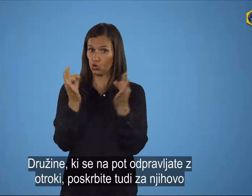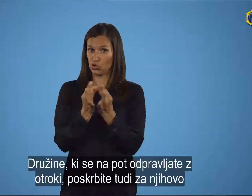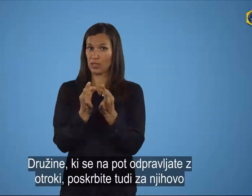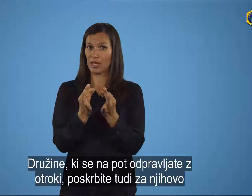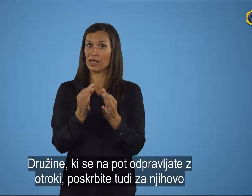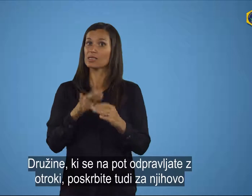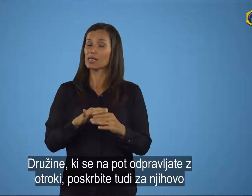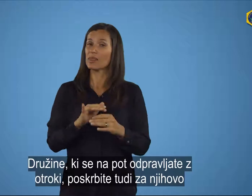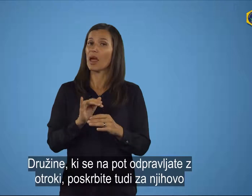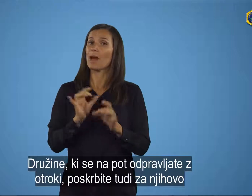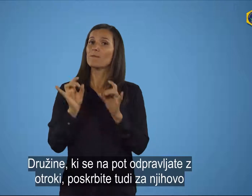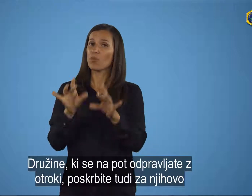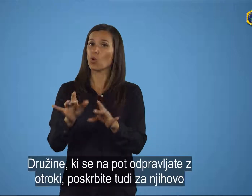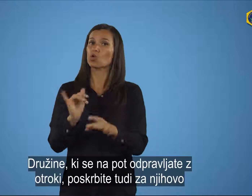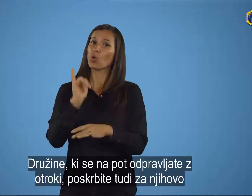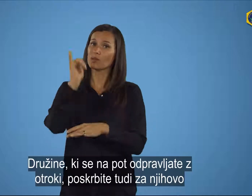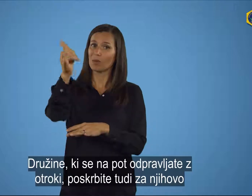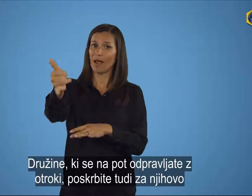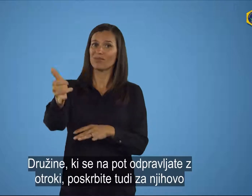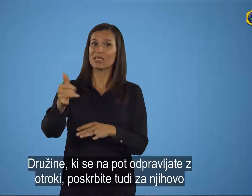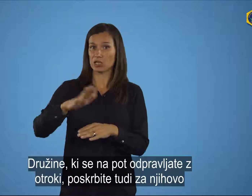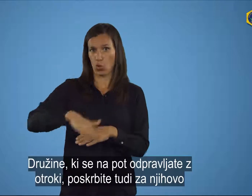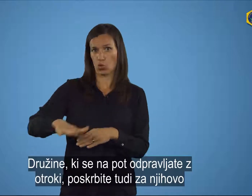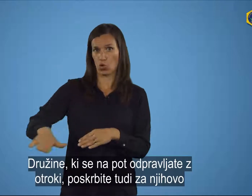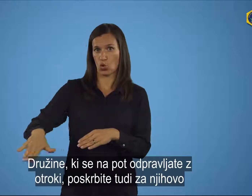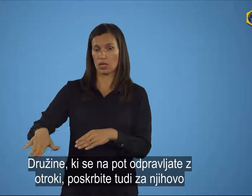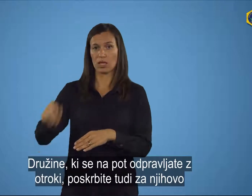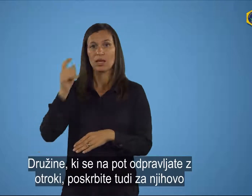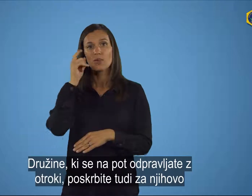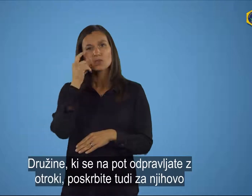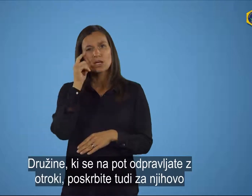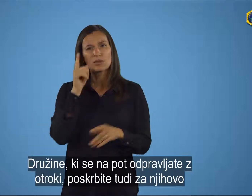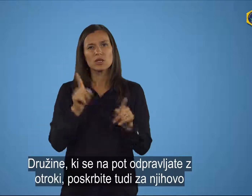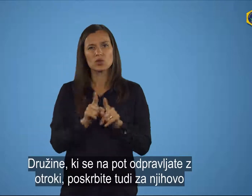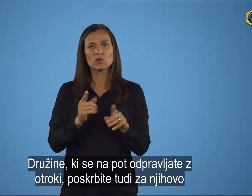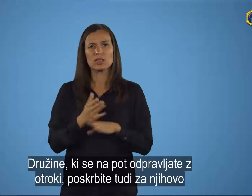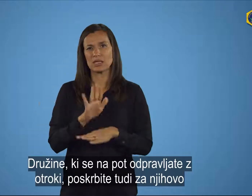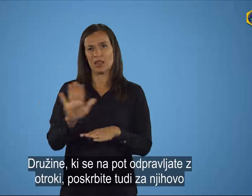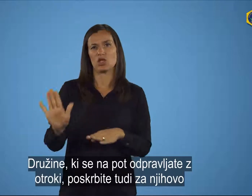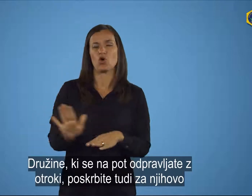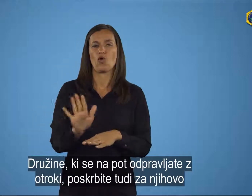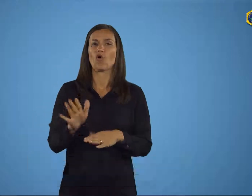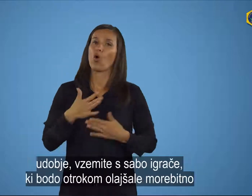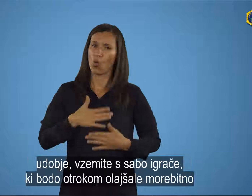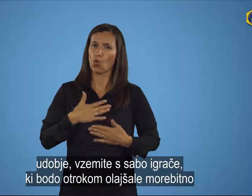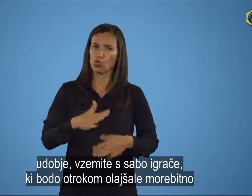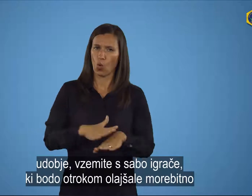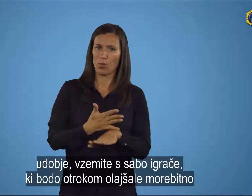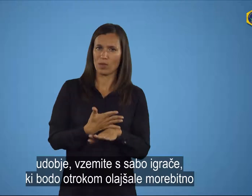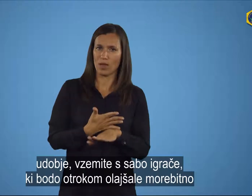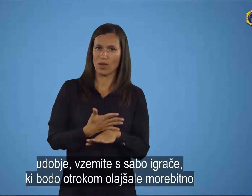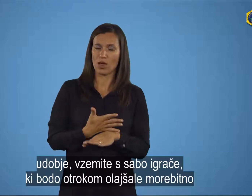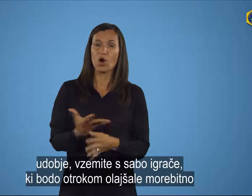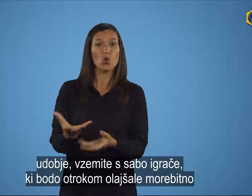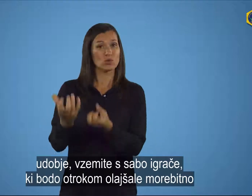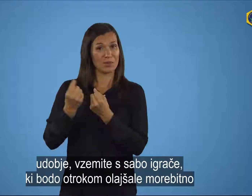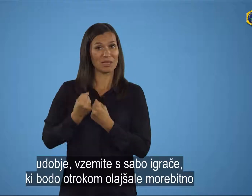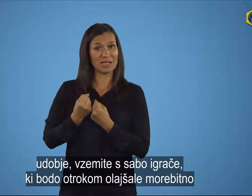Družine, ki se na pot odpravljate z otroki, poskrbite tudi za njihovo udobje. Vzemite s sabo igrače, ki bodo